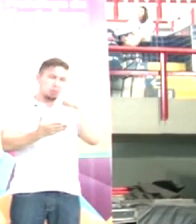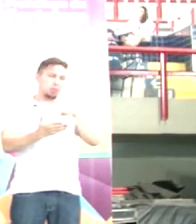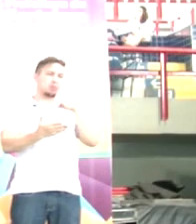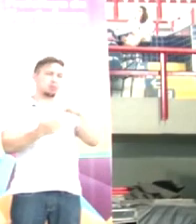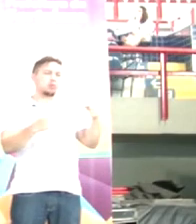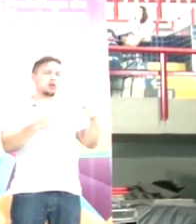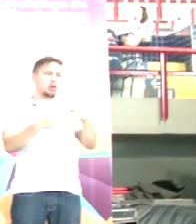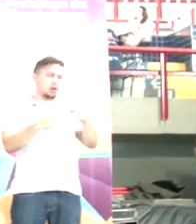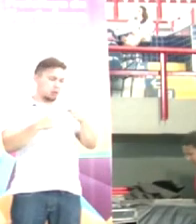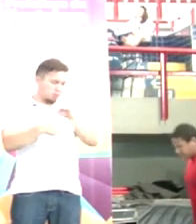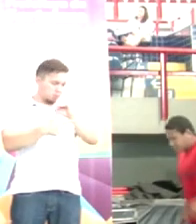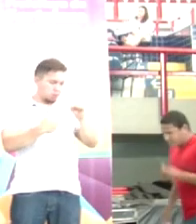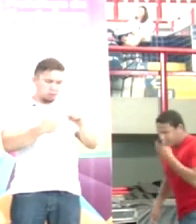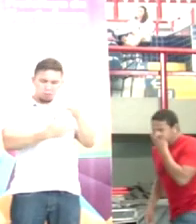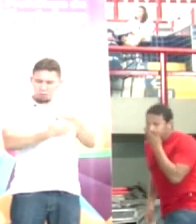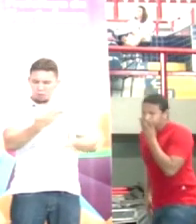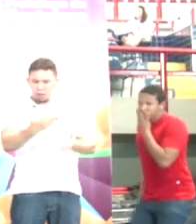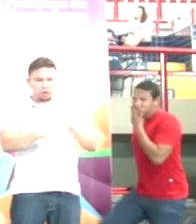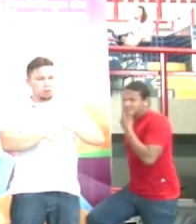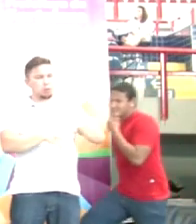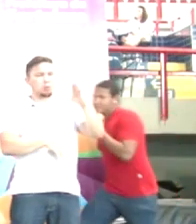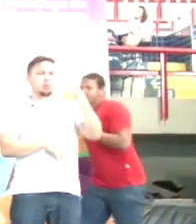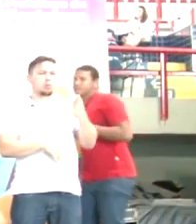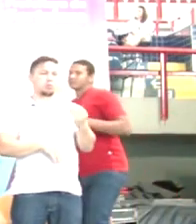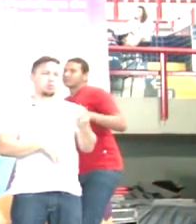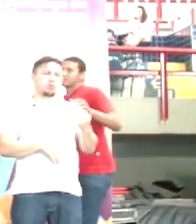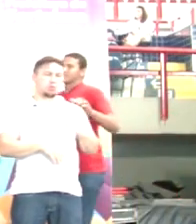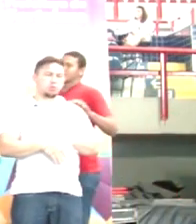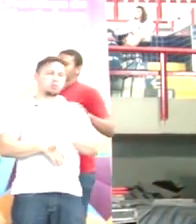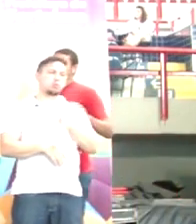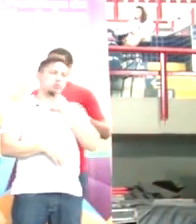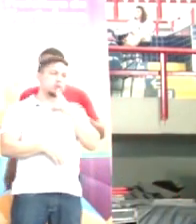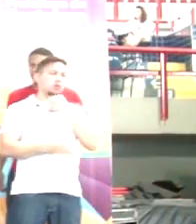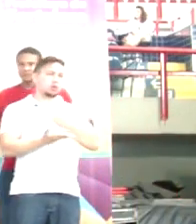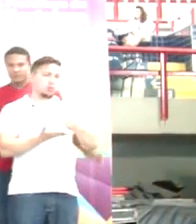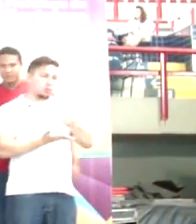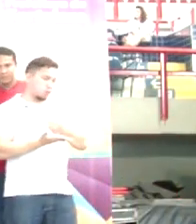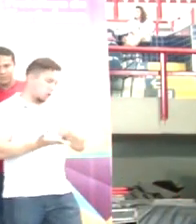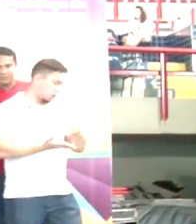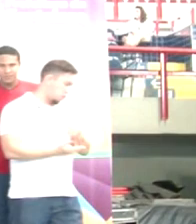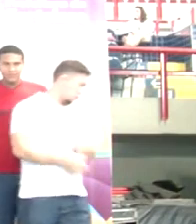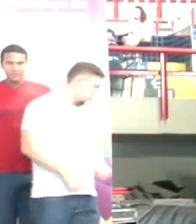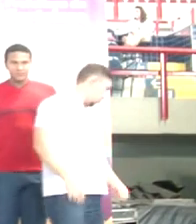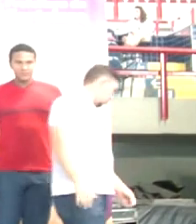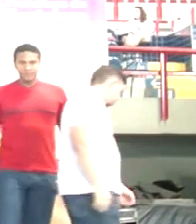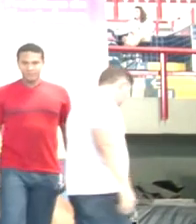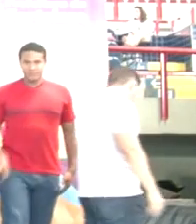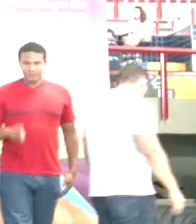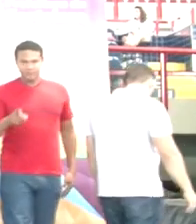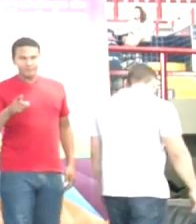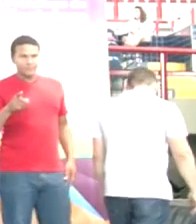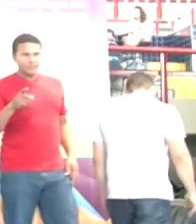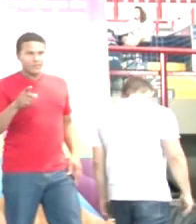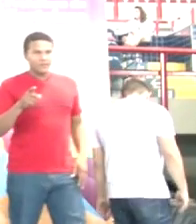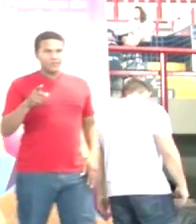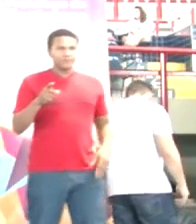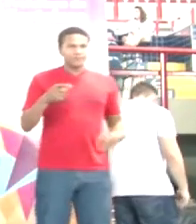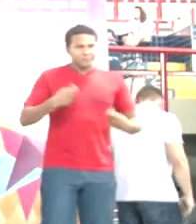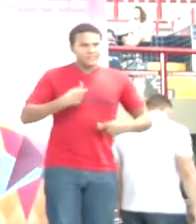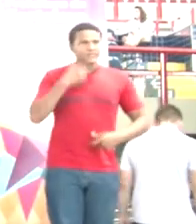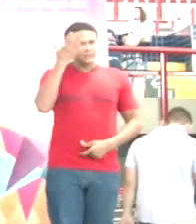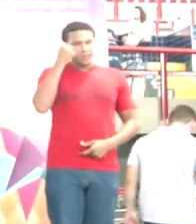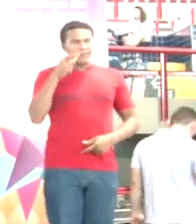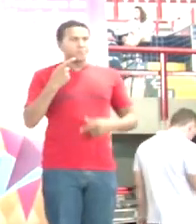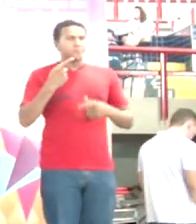Ela está caindo demais, a gente tem que saber, pelo menos o básico, a fórmula do volume e da área. Tá